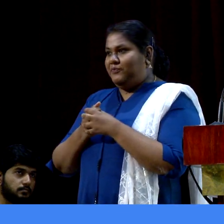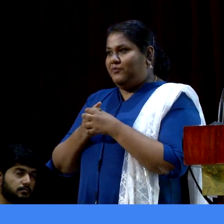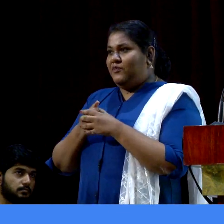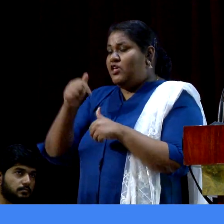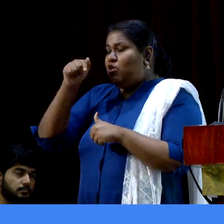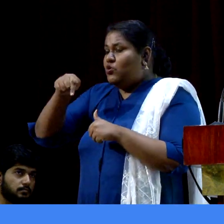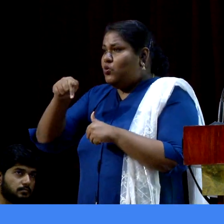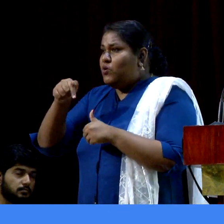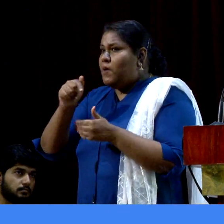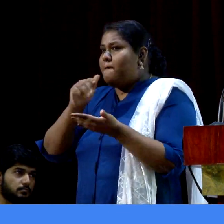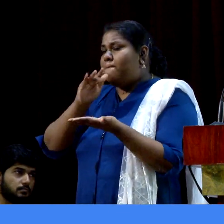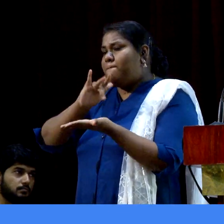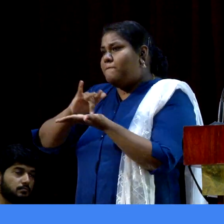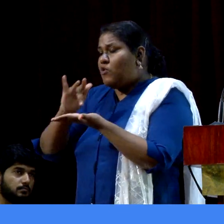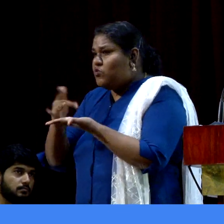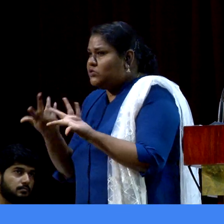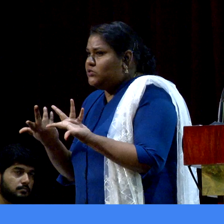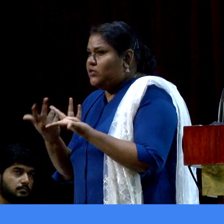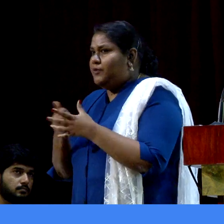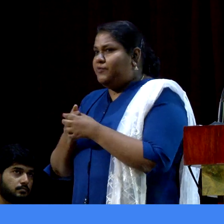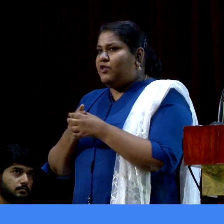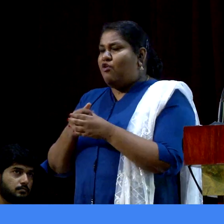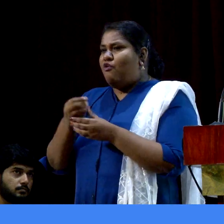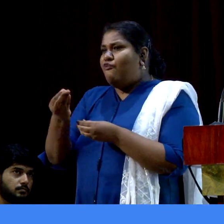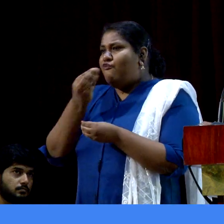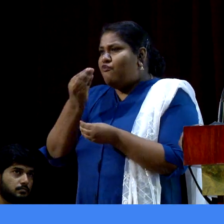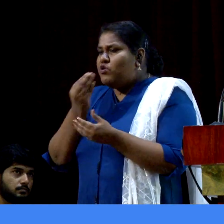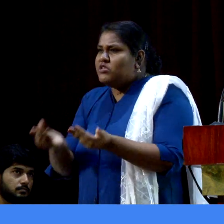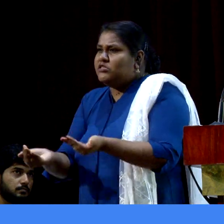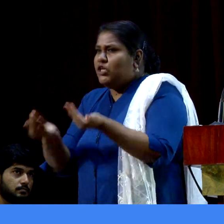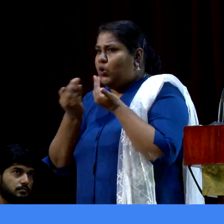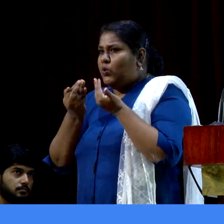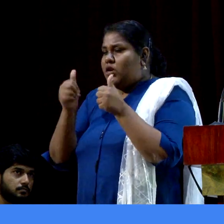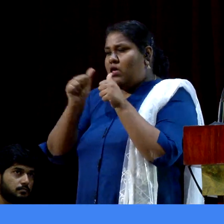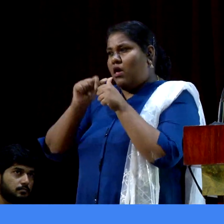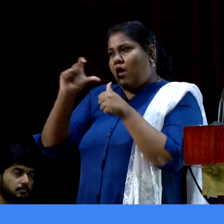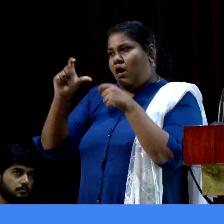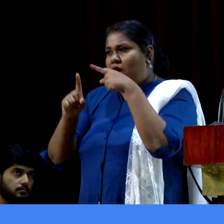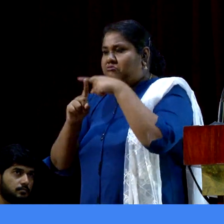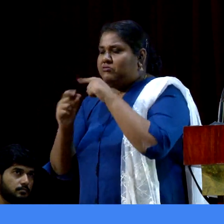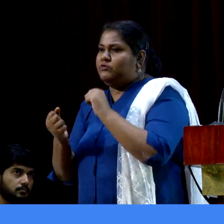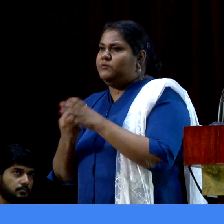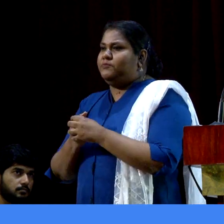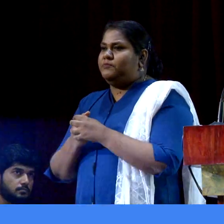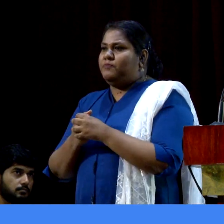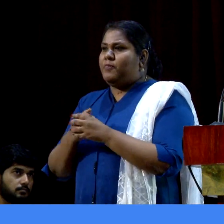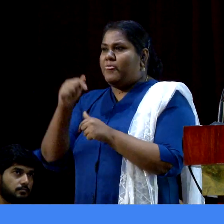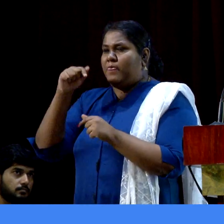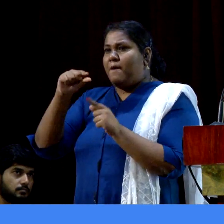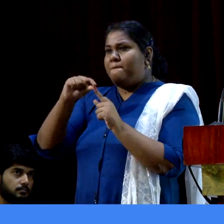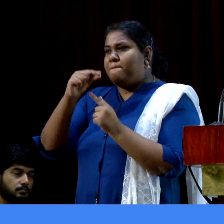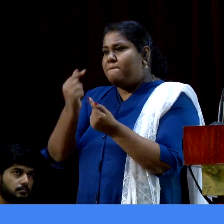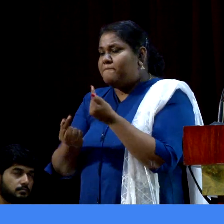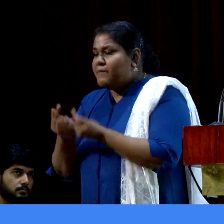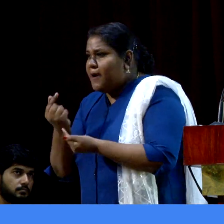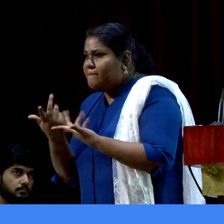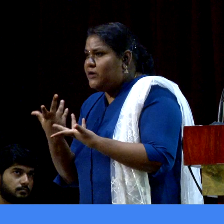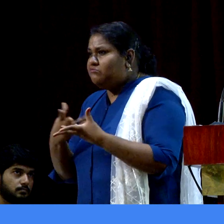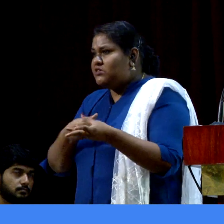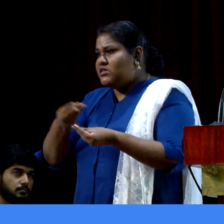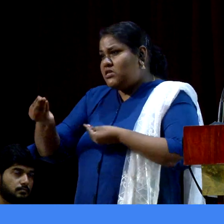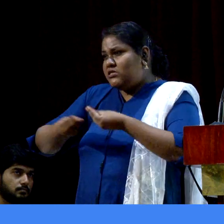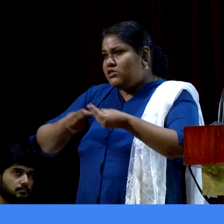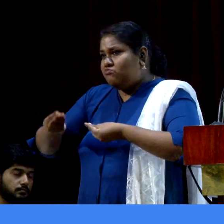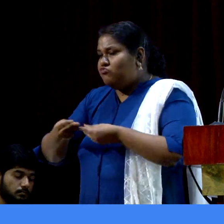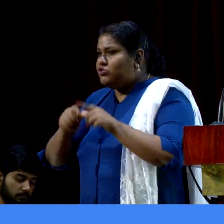அப்படிப்பட்ட நிலைகள் ஏதோ இந்த ஃபுட் செக்யூரிட்டி ஆக்டின் போல இந்த பப்ளிக் டிஸ்ட்ரிபியூஷன் சிஸ்டம் என்று சொல்லக்கூடிய